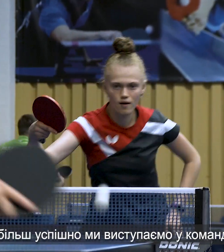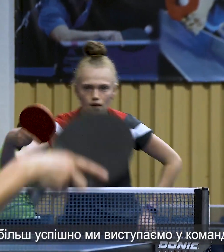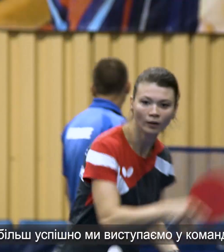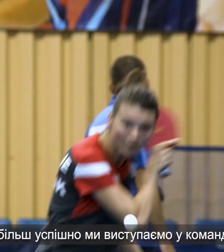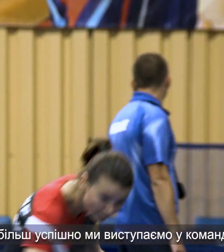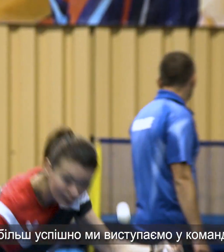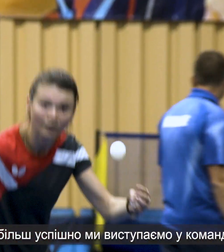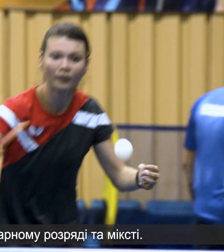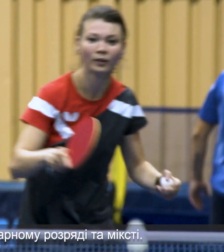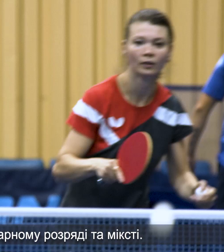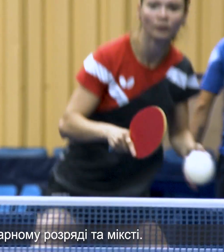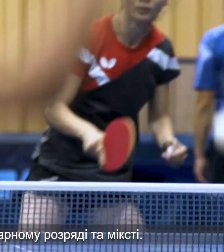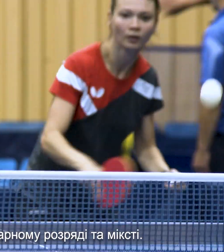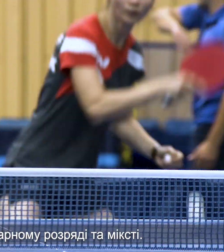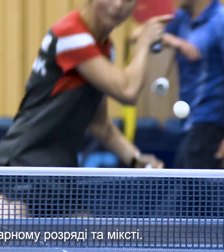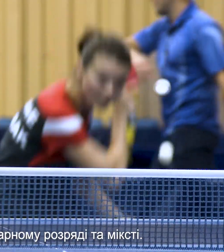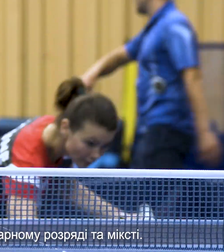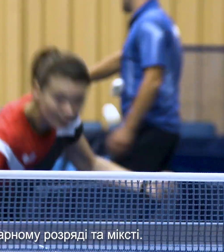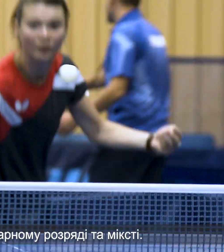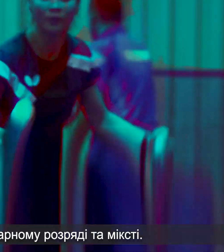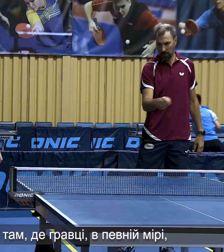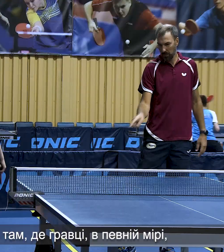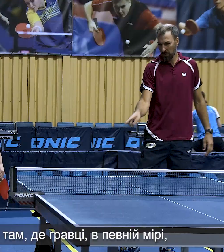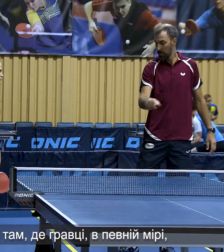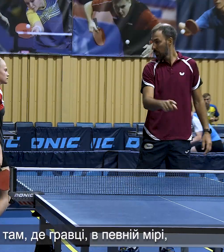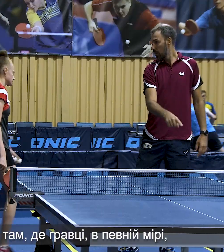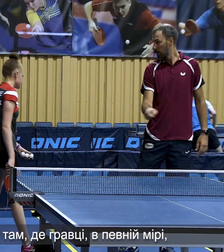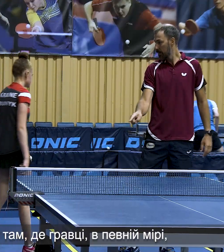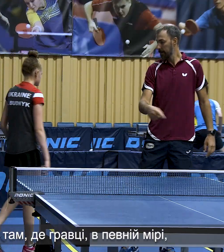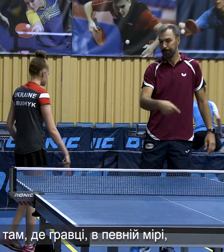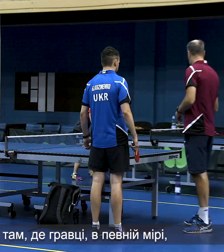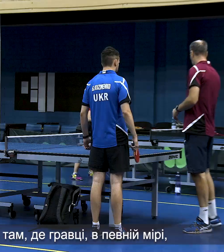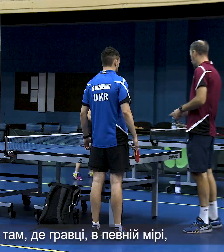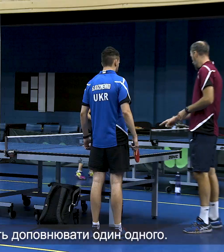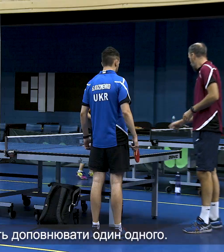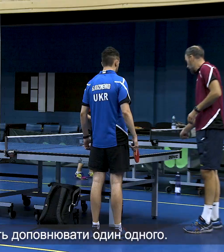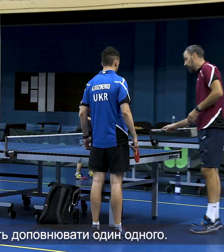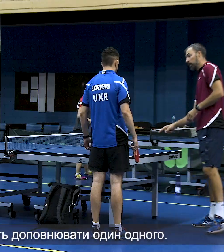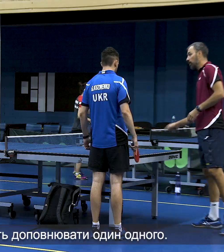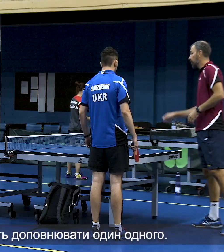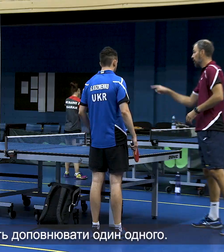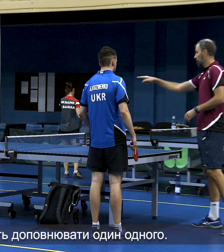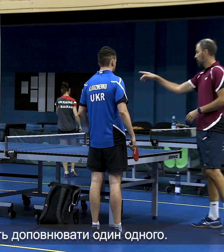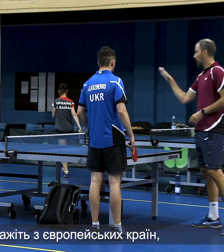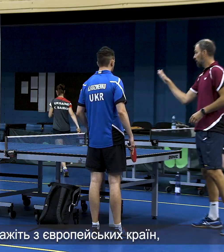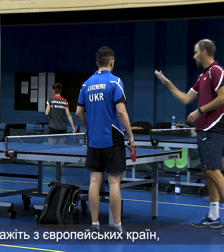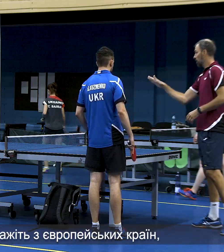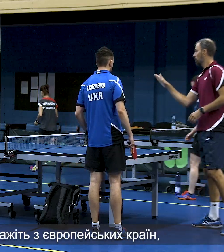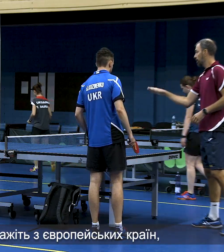у командному, парному розряді та міксті. Тобто там, де гравці в певній мірі можуть доповнювати один одного. Скажіть, а